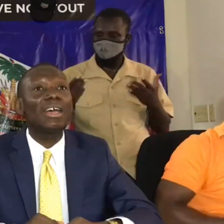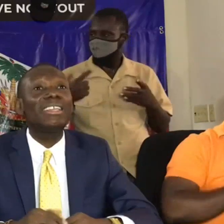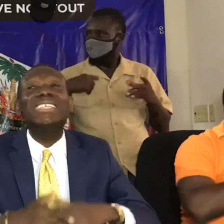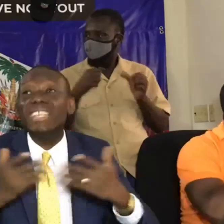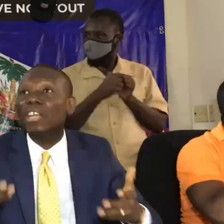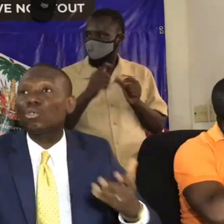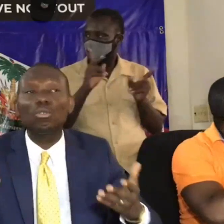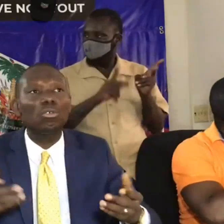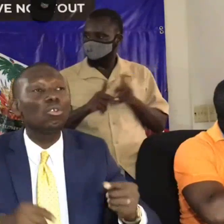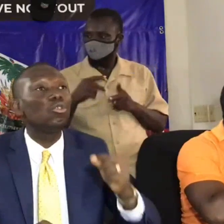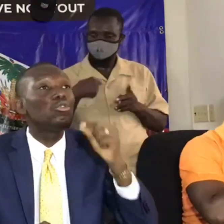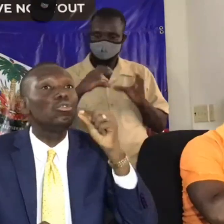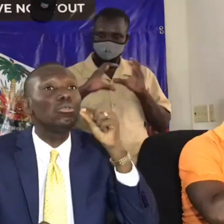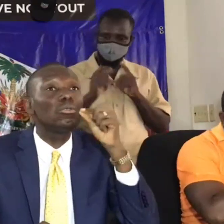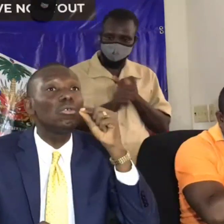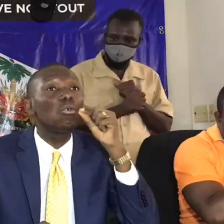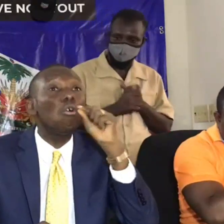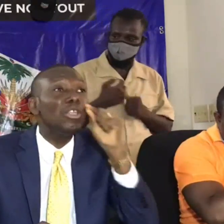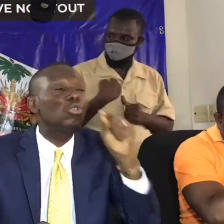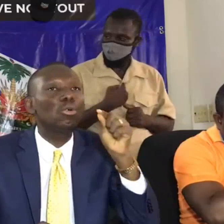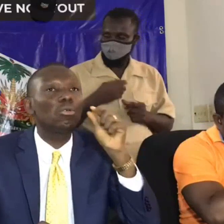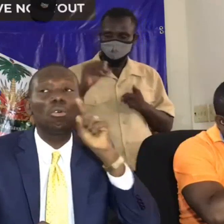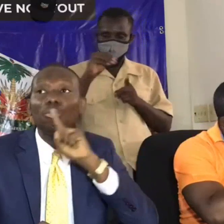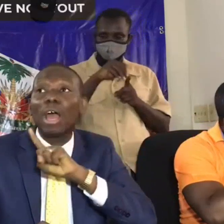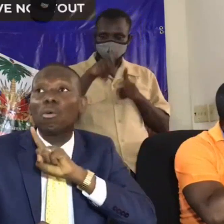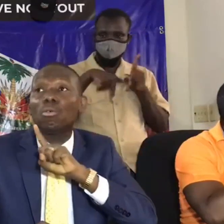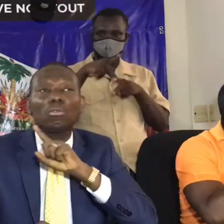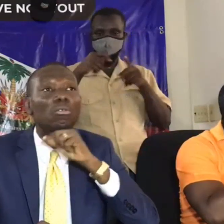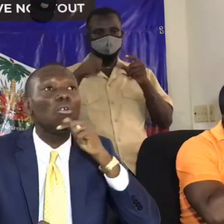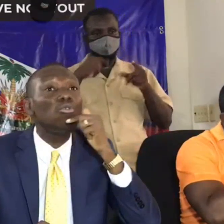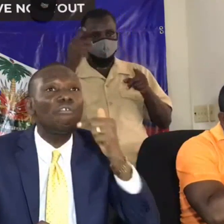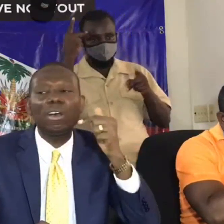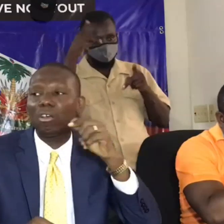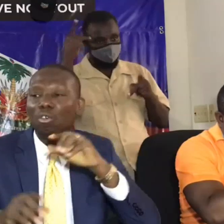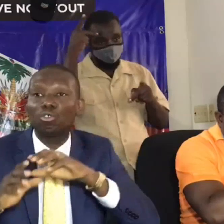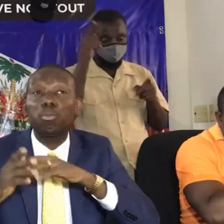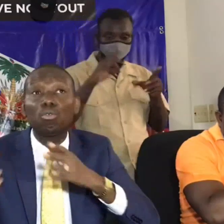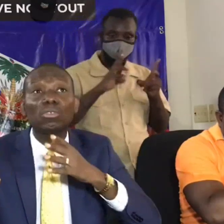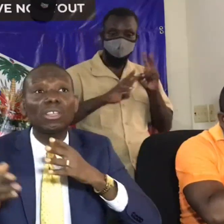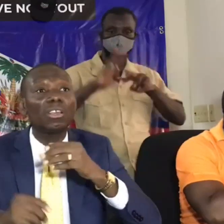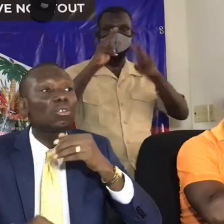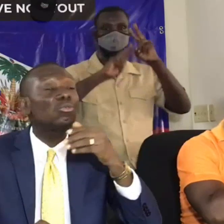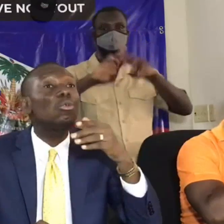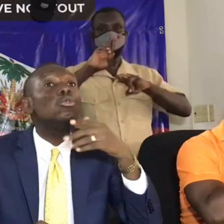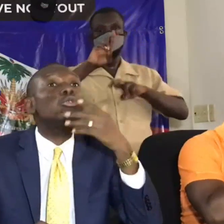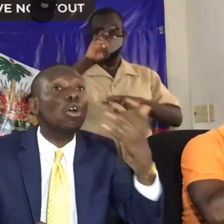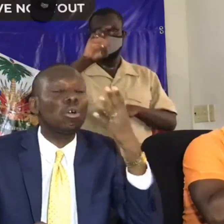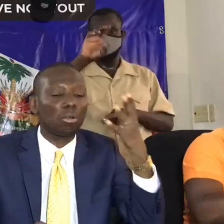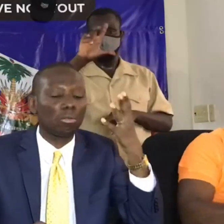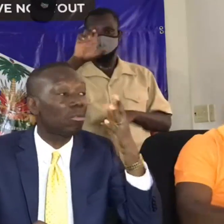la désignation d'une commission de la cour devant se prononcer sur